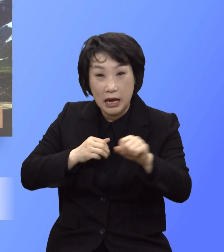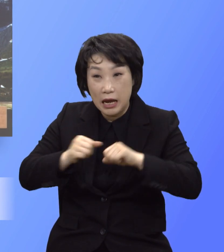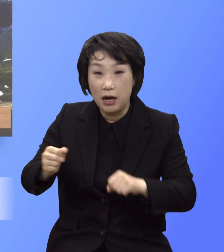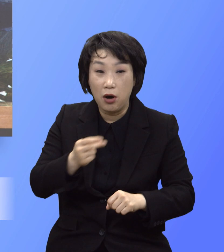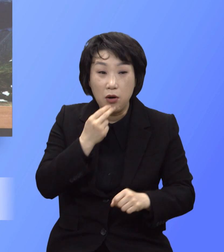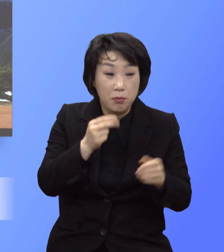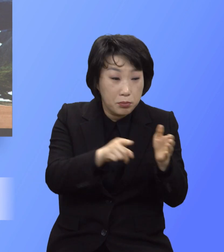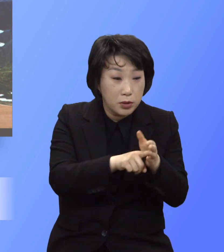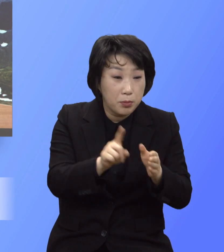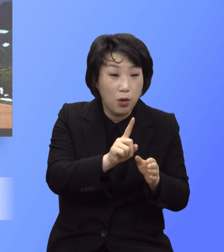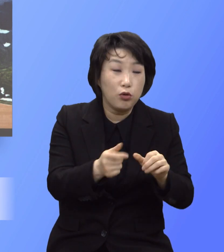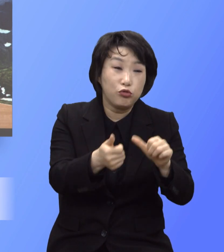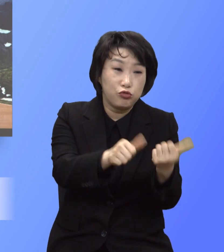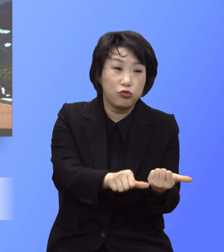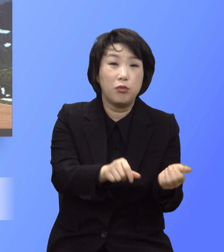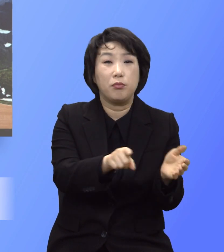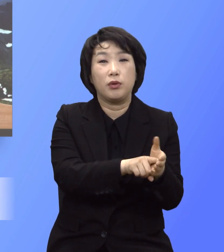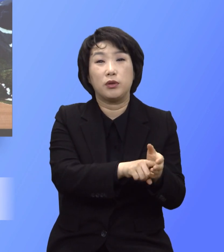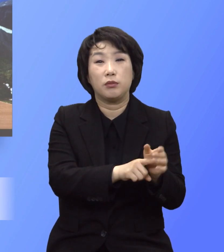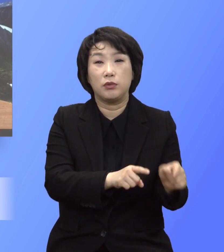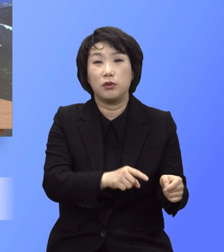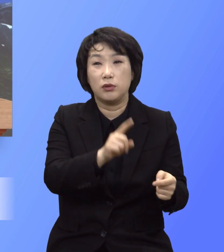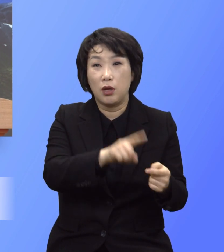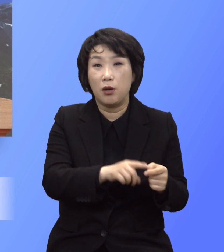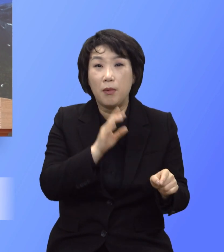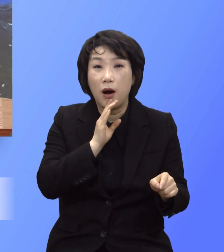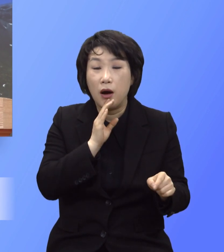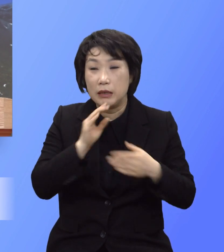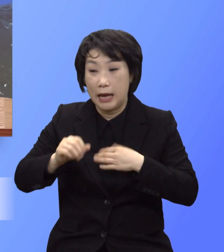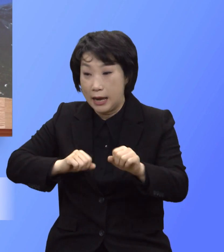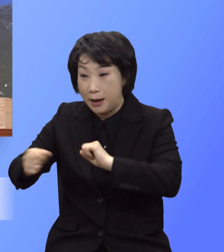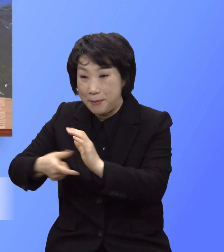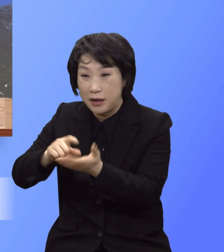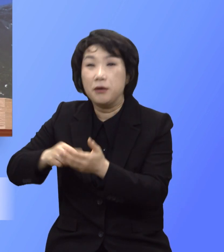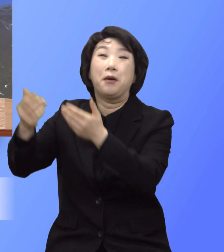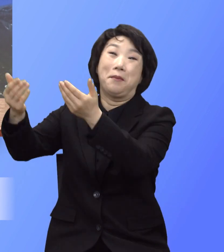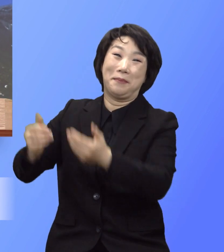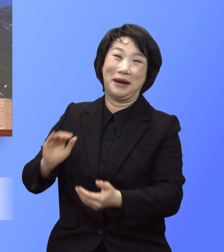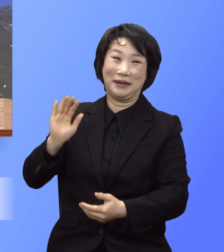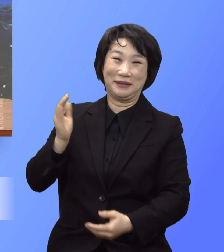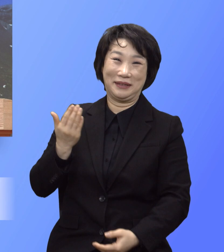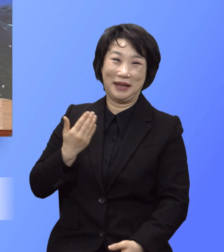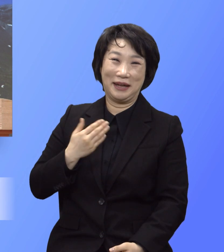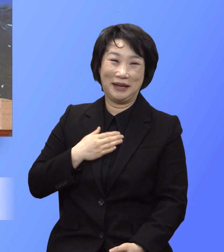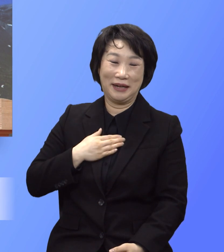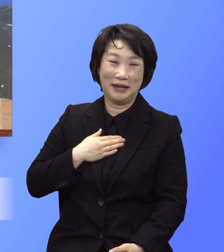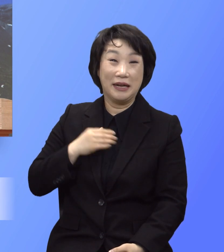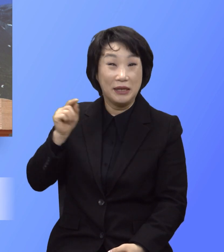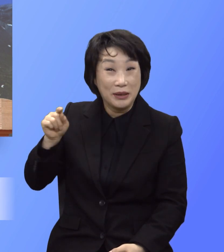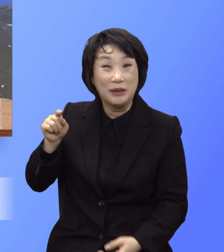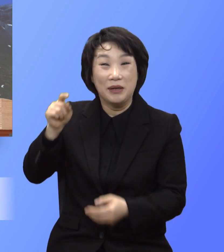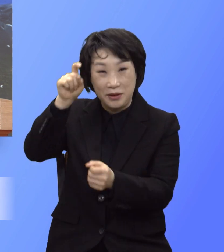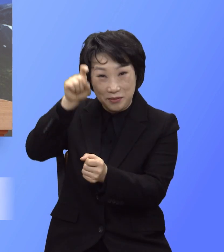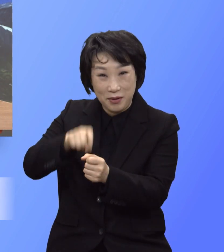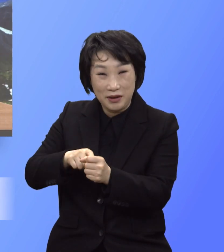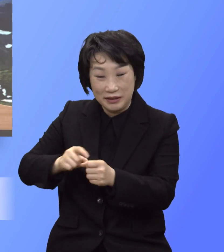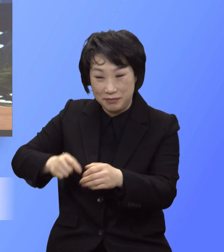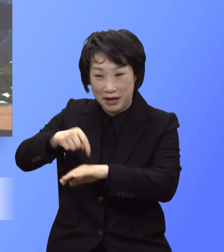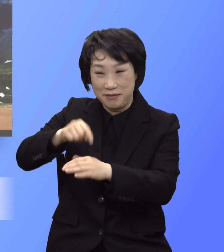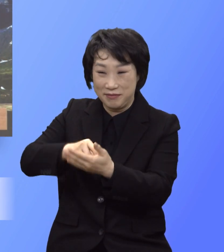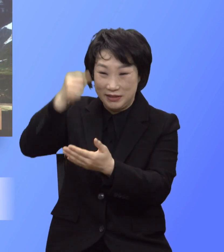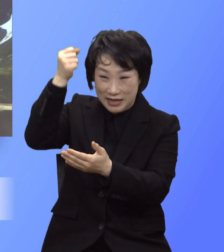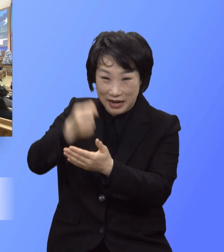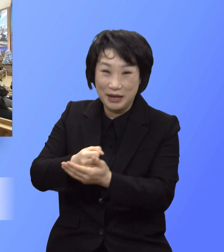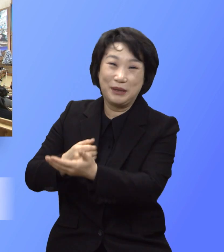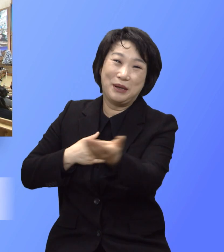행하면 믿음은 죽은 믿음이니 행하는 만큼 얻어낸다 이 말입니다. 그러려고 작정하는